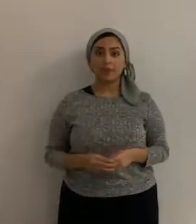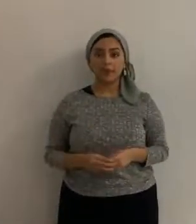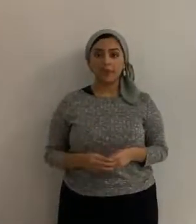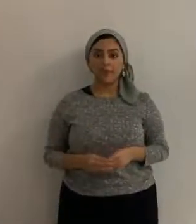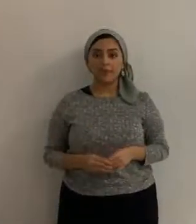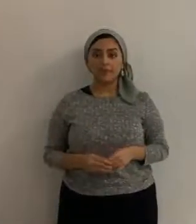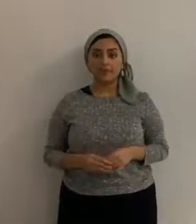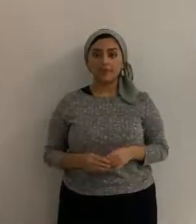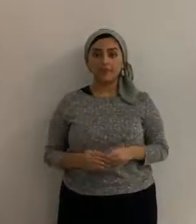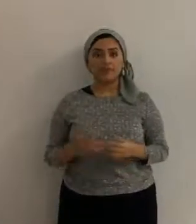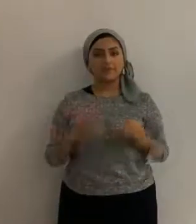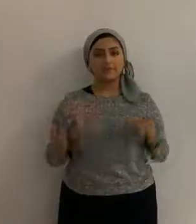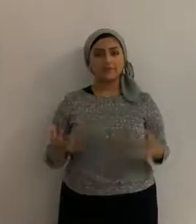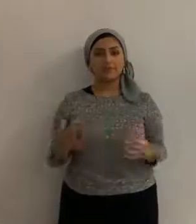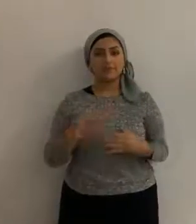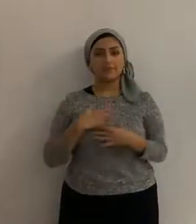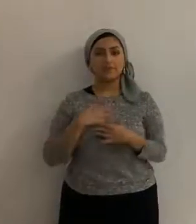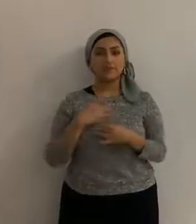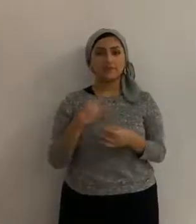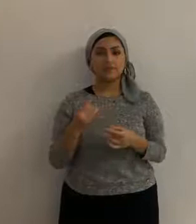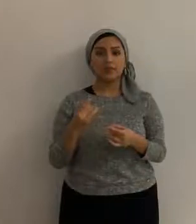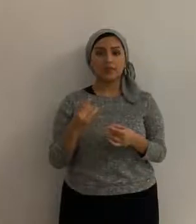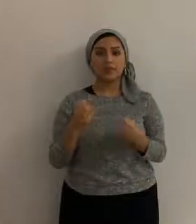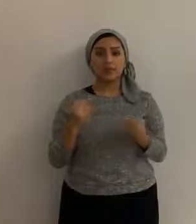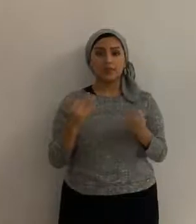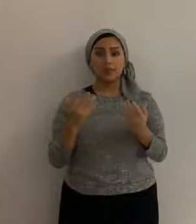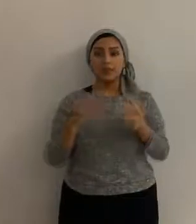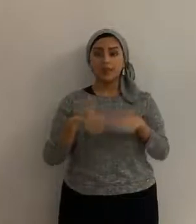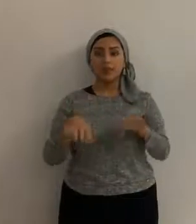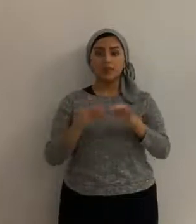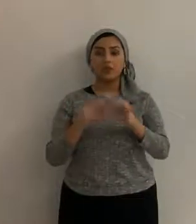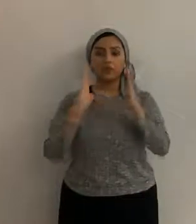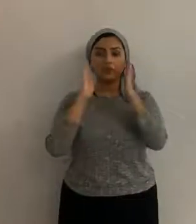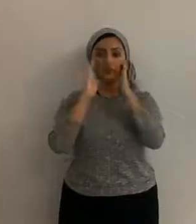es muy interesante esto, hay poner mucha atención.